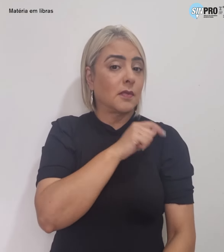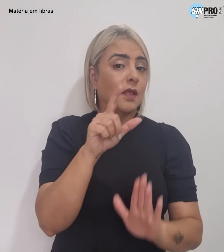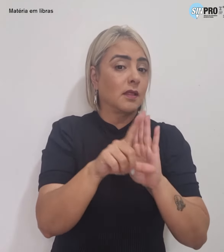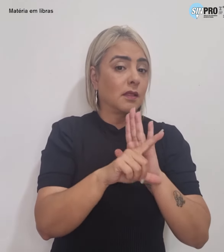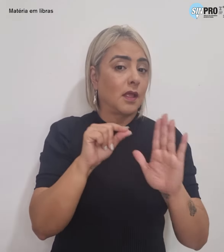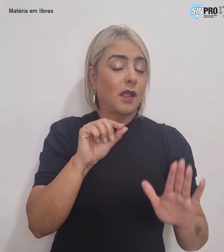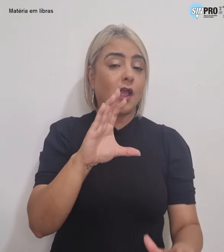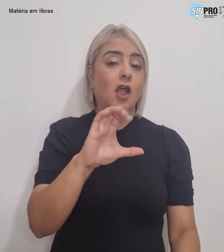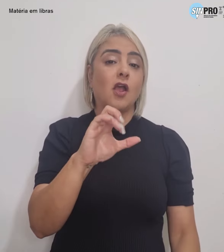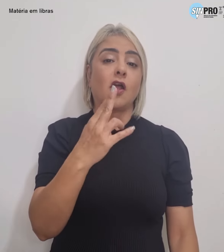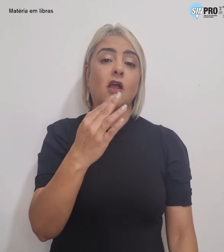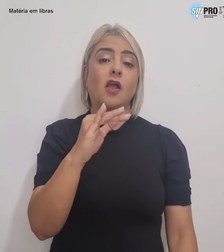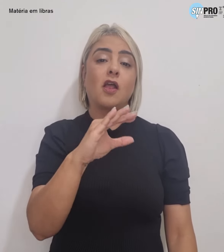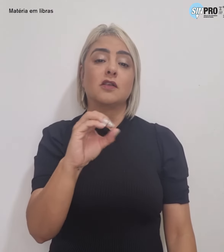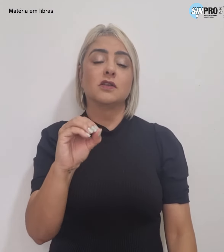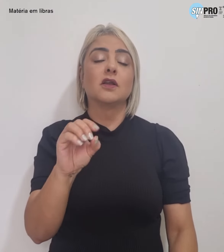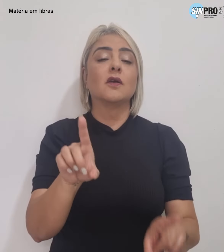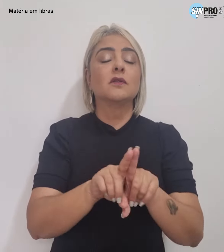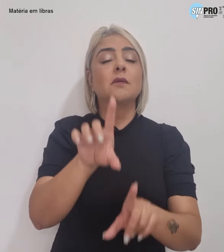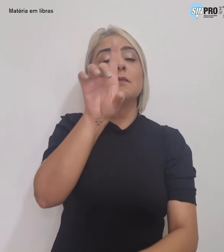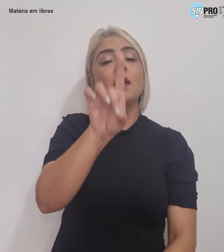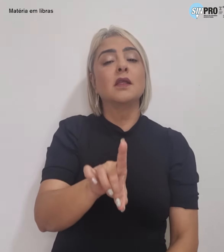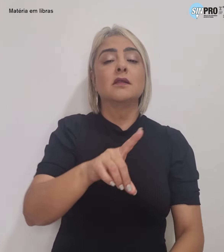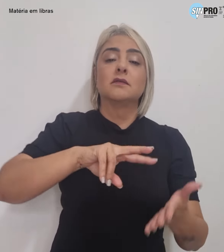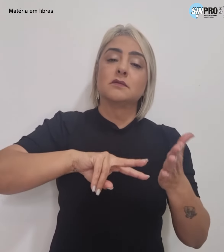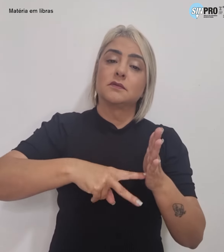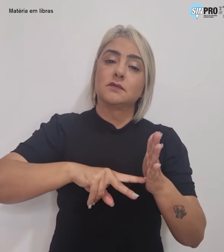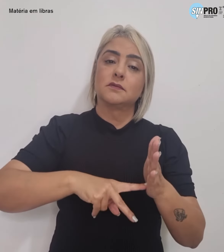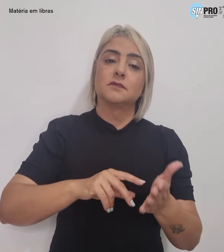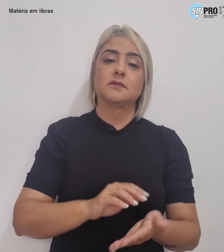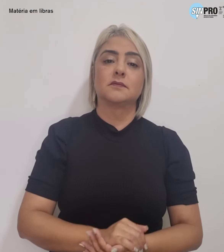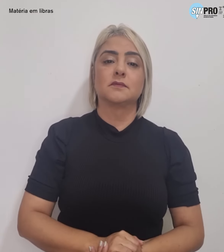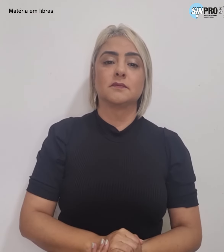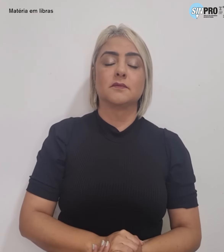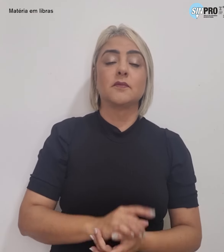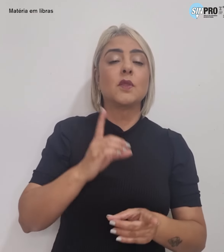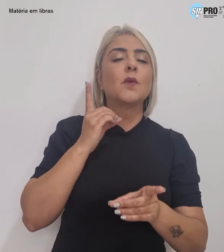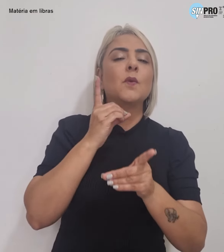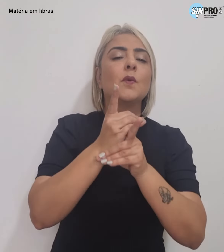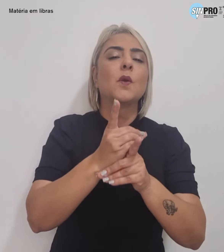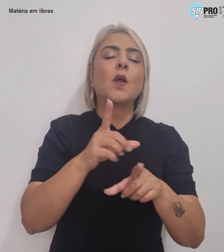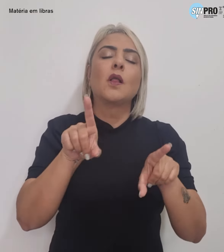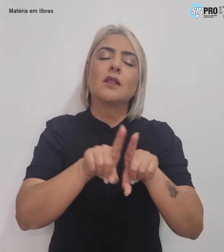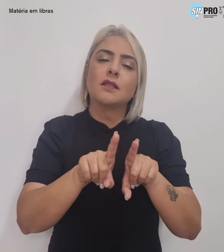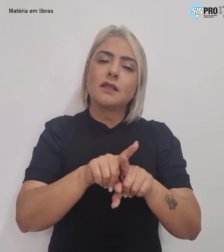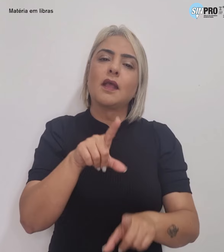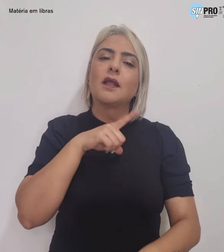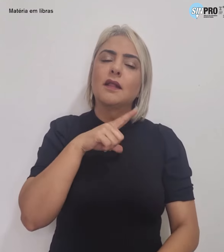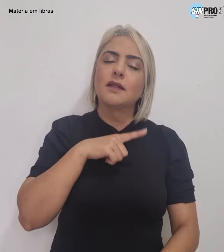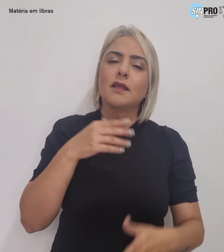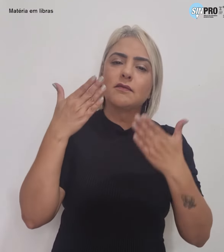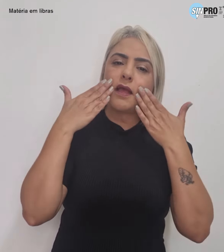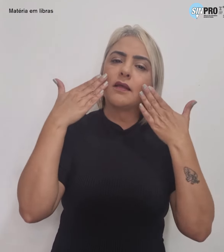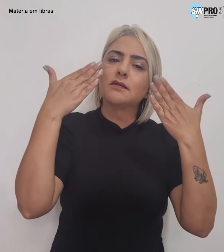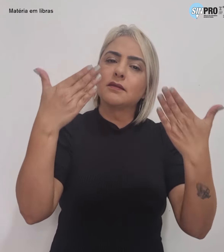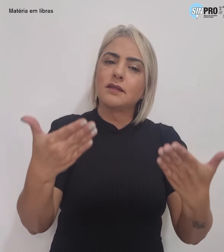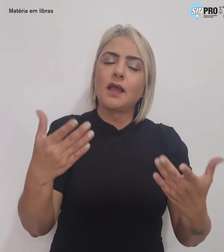encontro também contou com a apresentação musical do